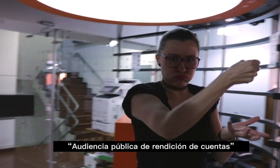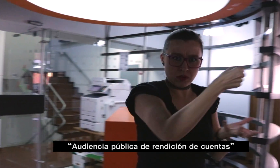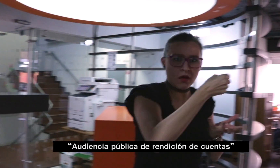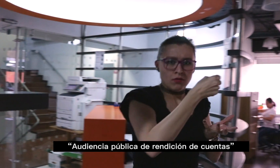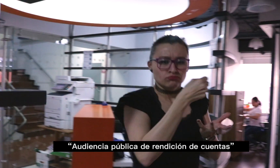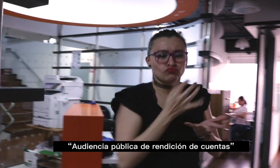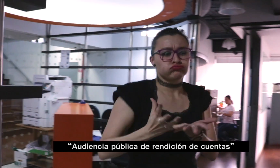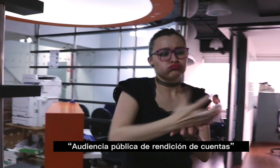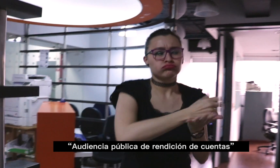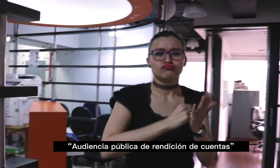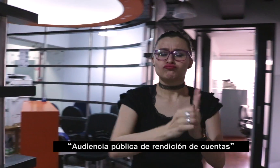de rendición de cuentas.